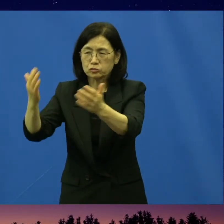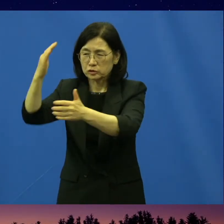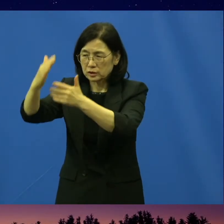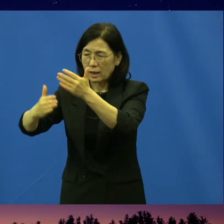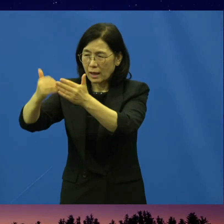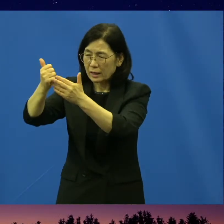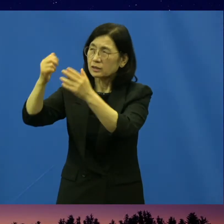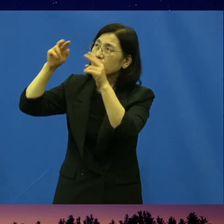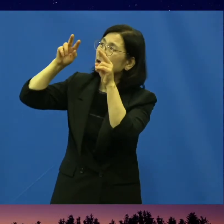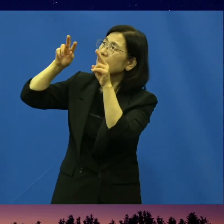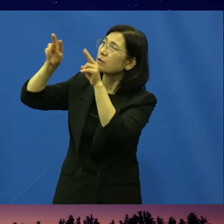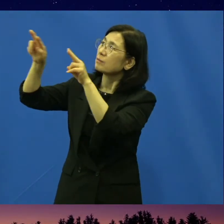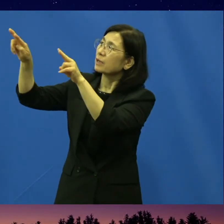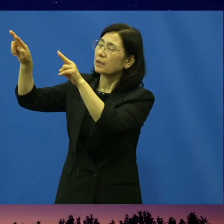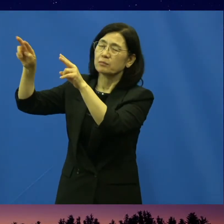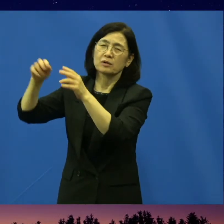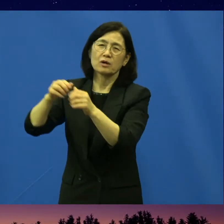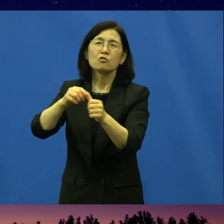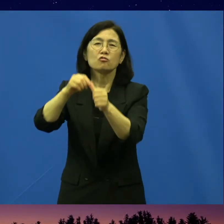보라. 구원을 보라.